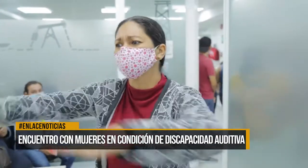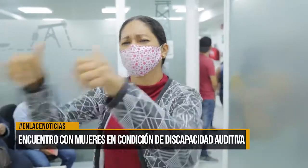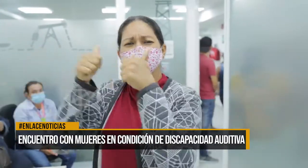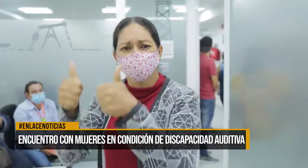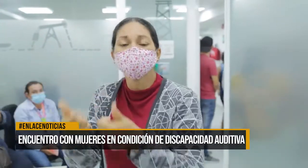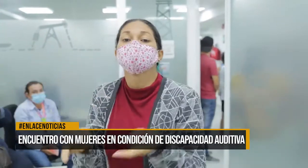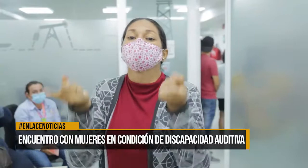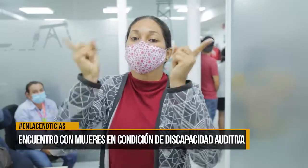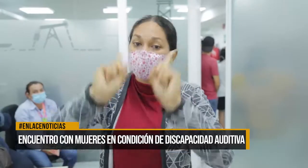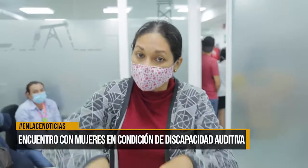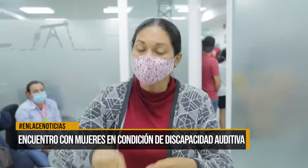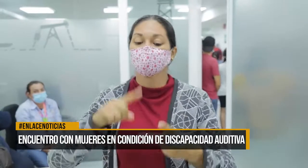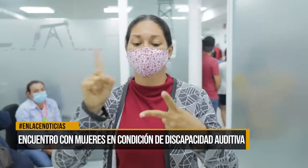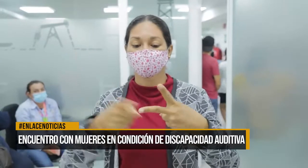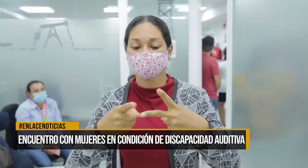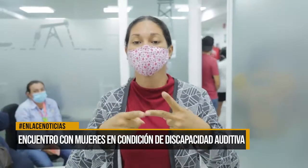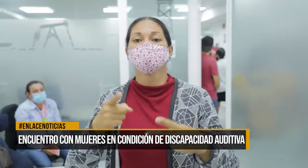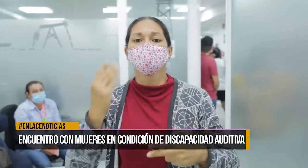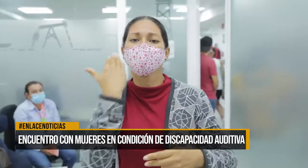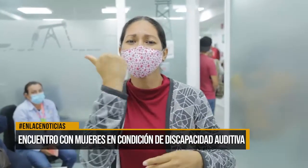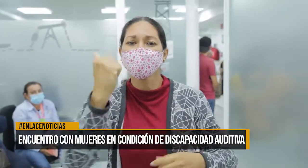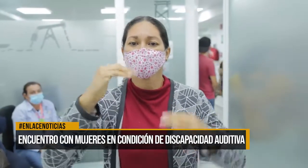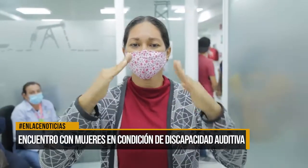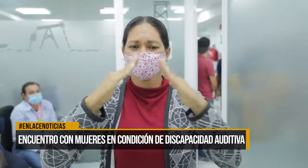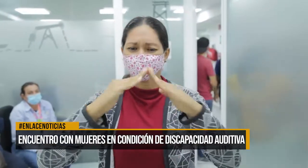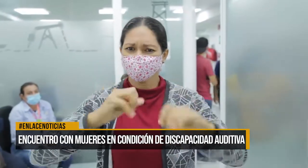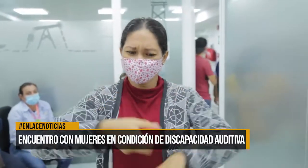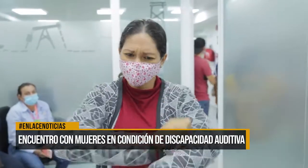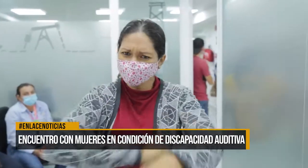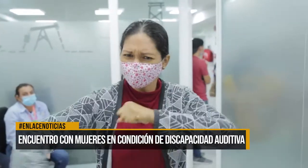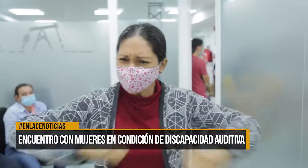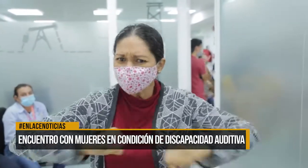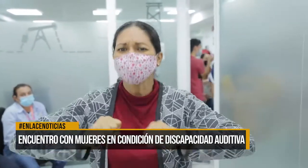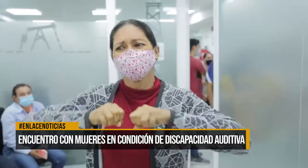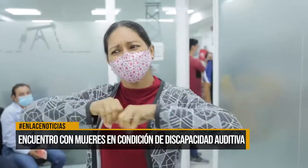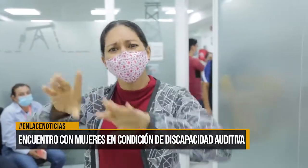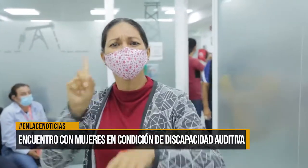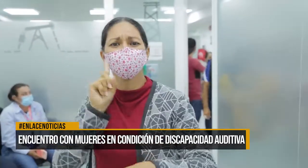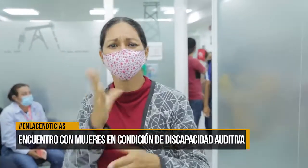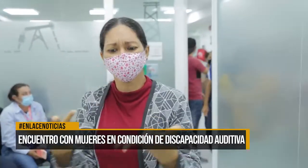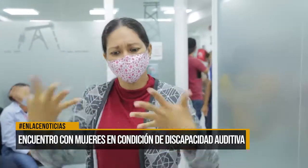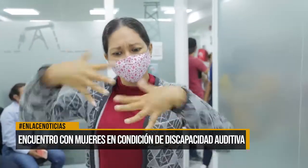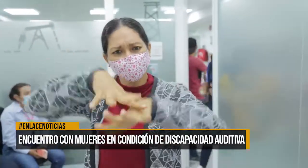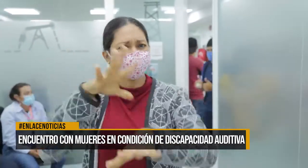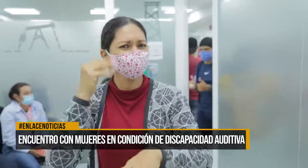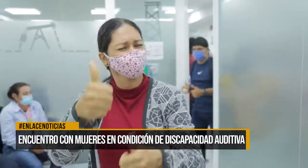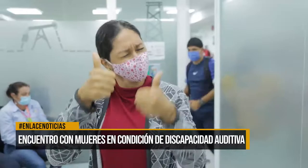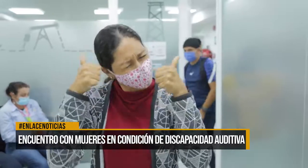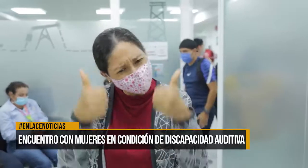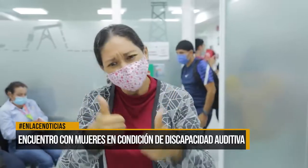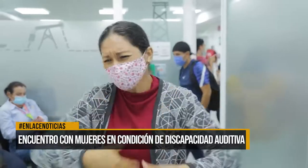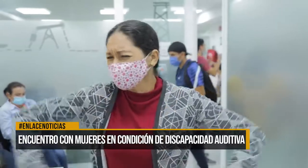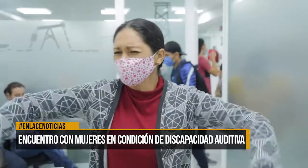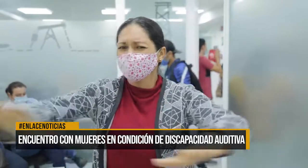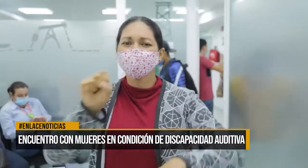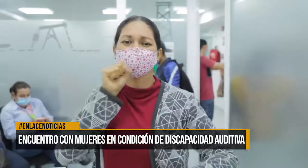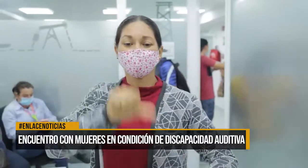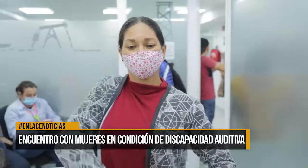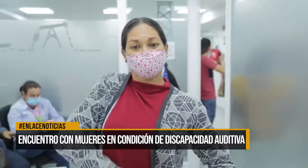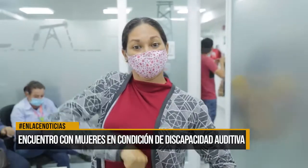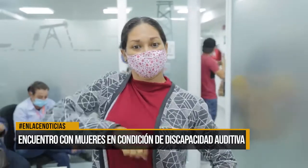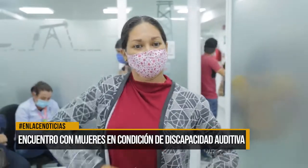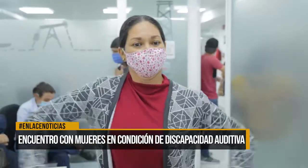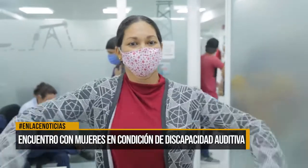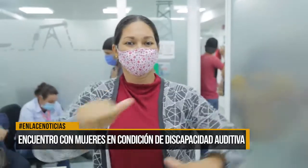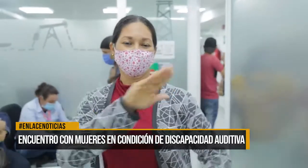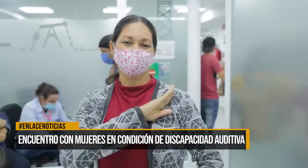tenemos que replicar a toda la comunidad, un proyecto muy importante para la ciudad, el tema de las mujeres empoderadas. Este proyecto Casa de